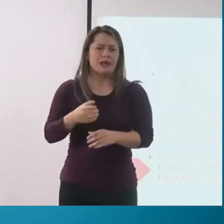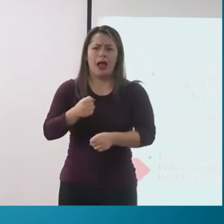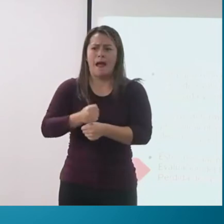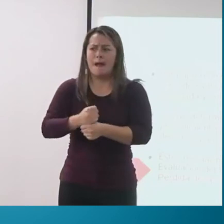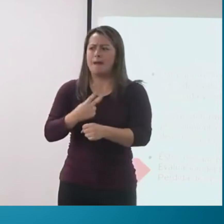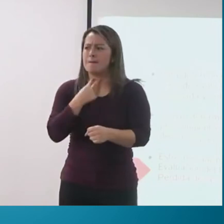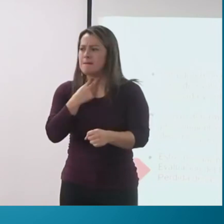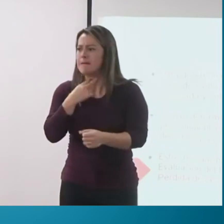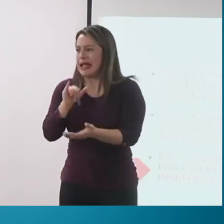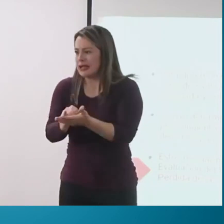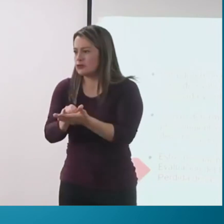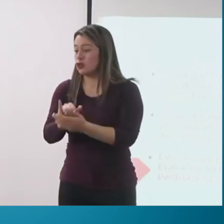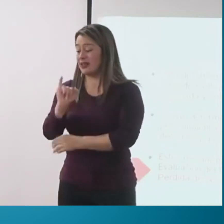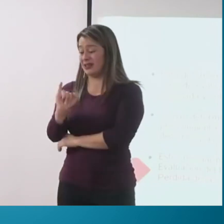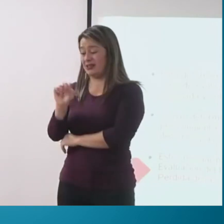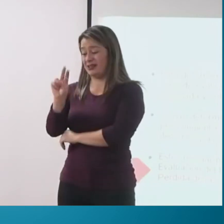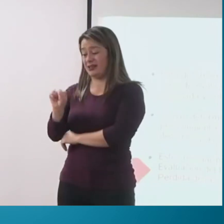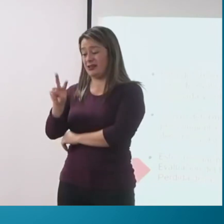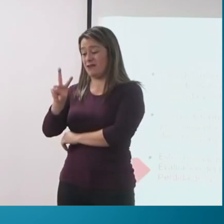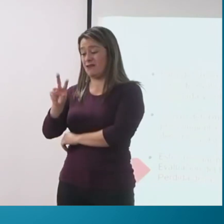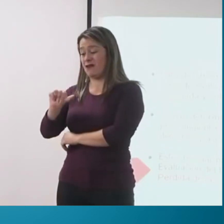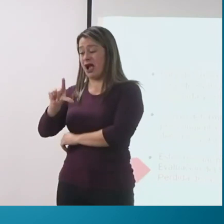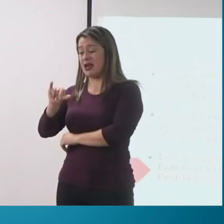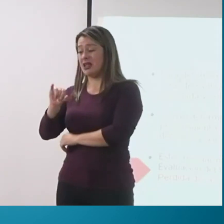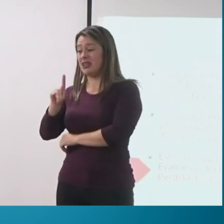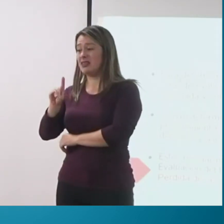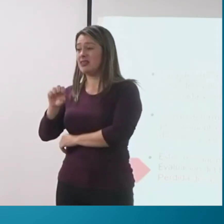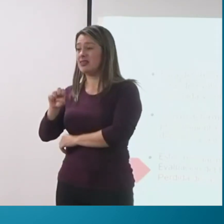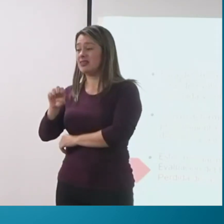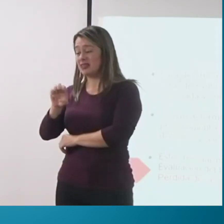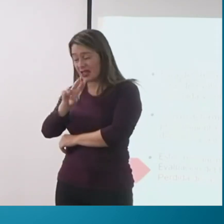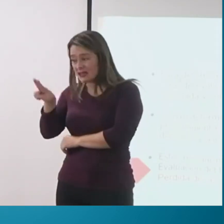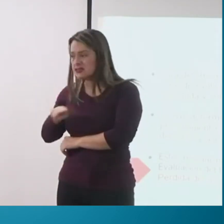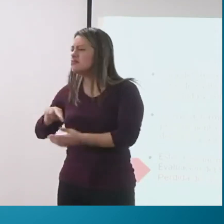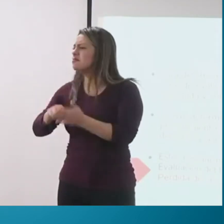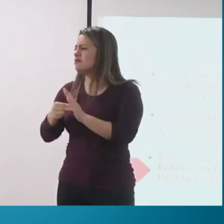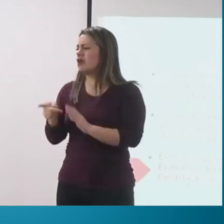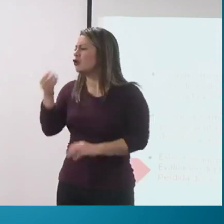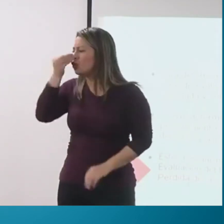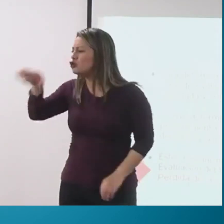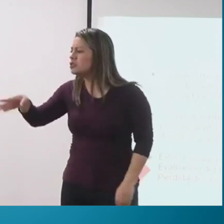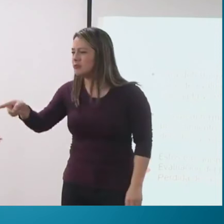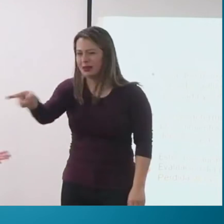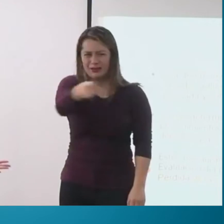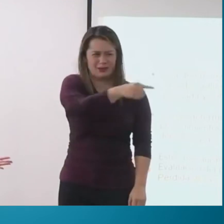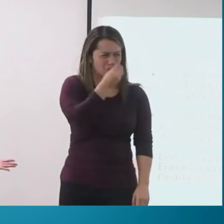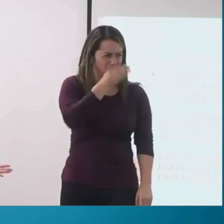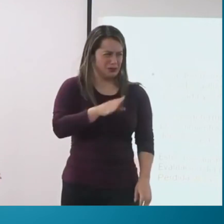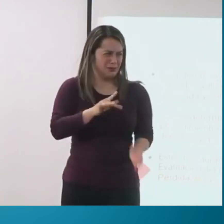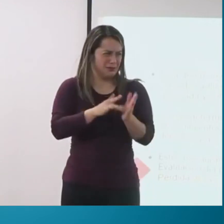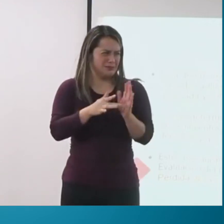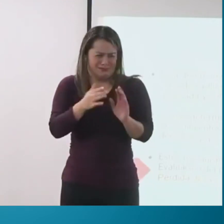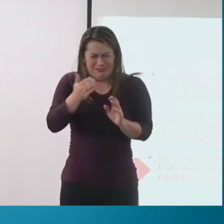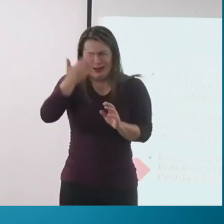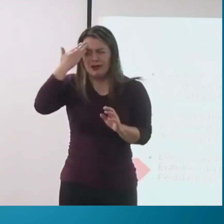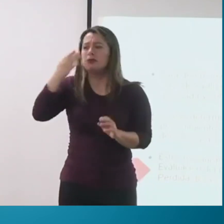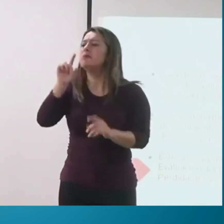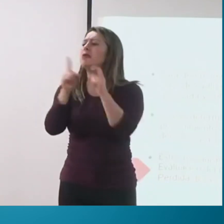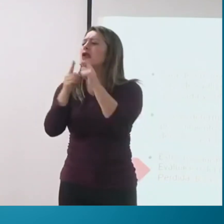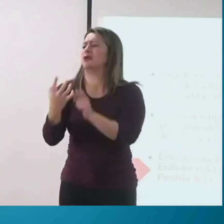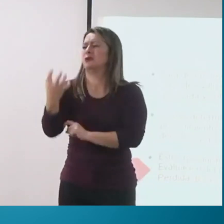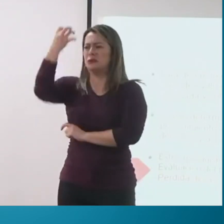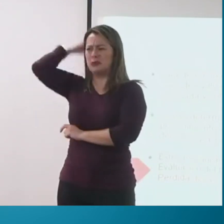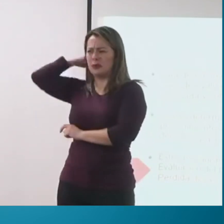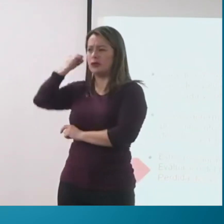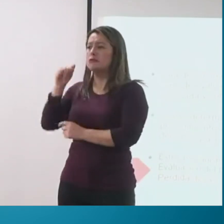estamos utilizando lenguaje antiguo. Colombia avanza y los ministerios avanzan, pero los legisladores se quedan atrás con